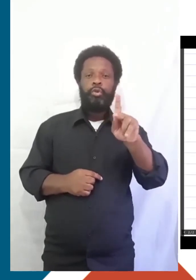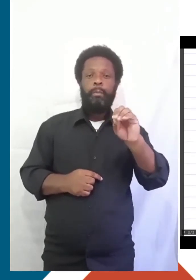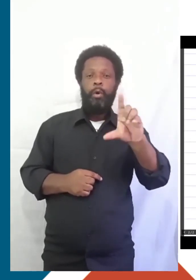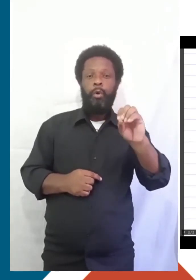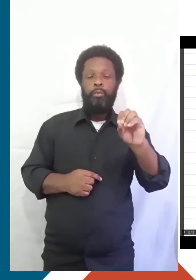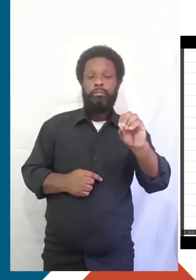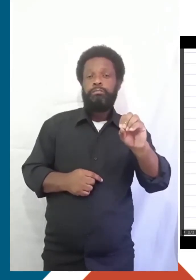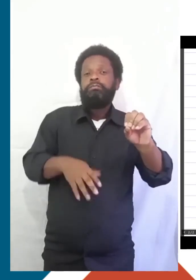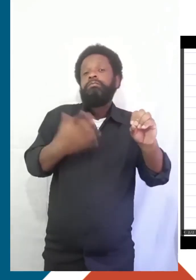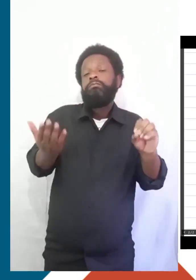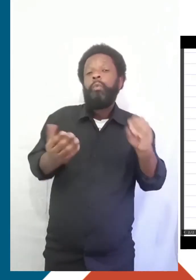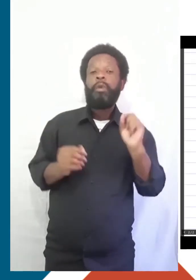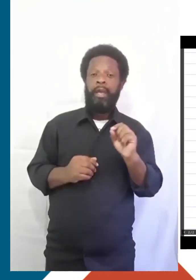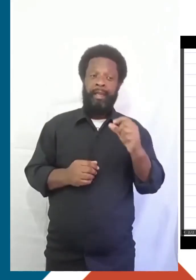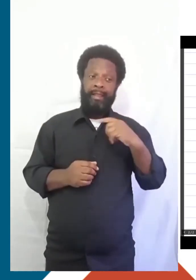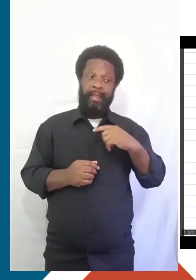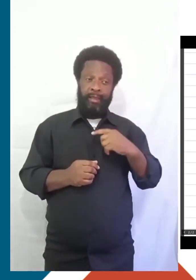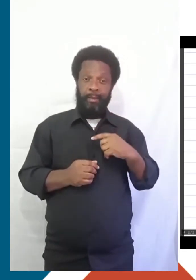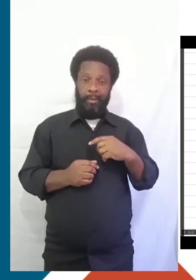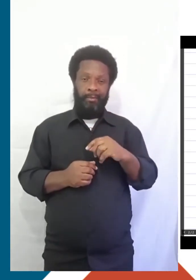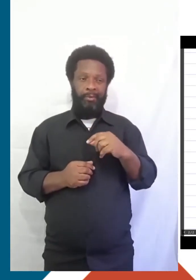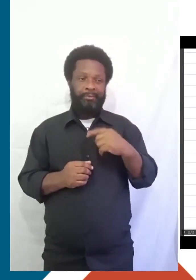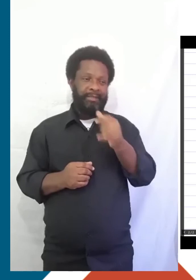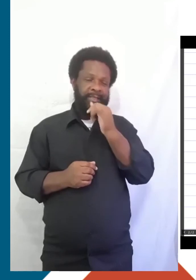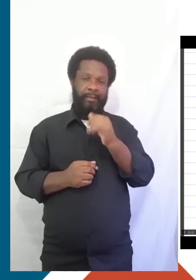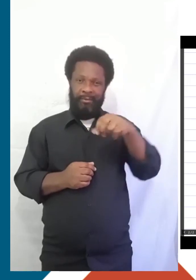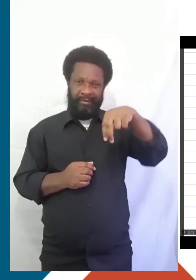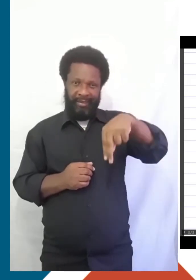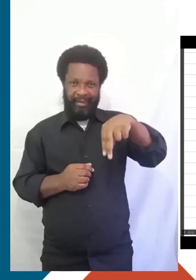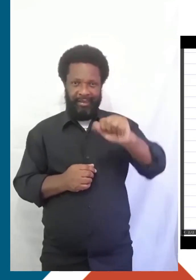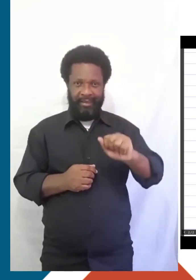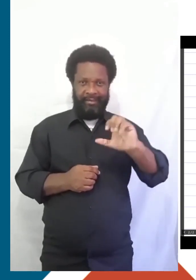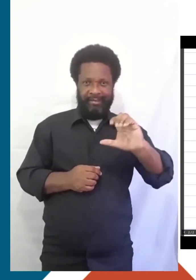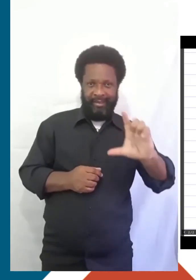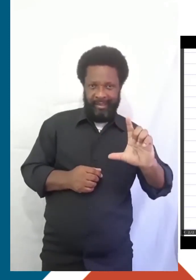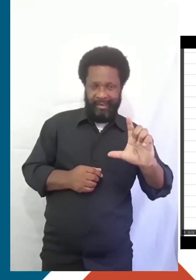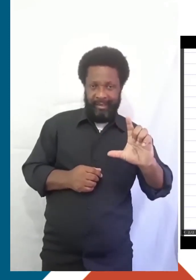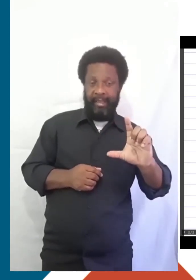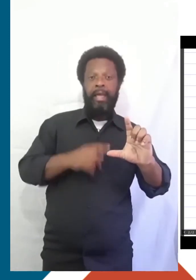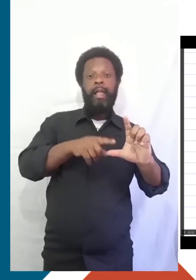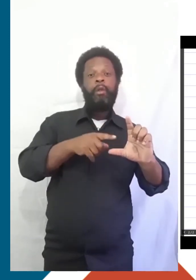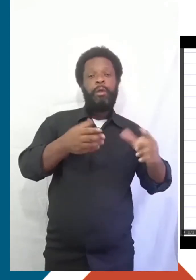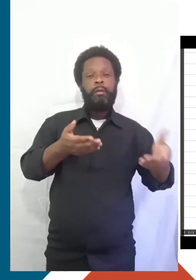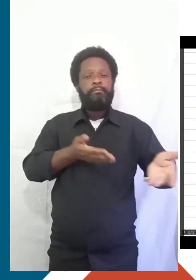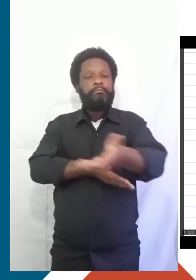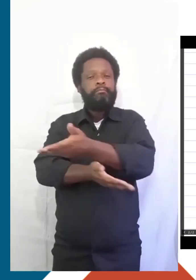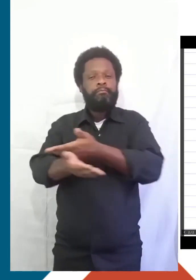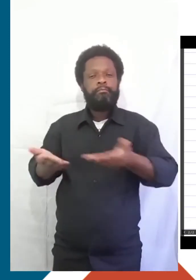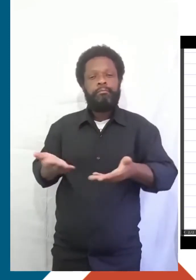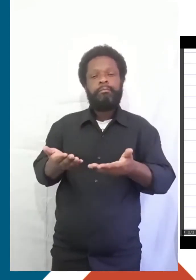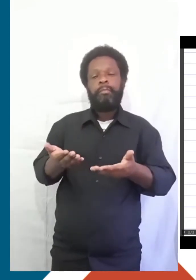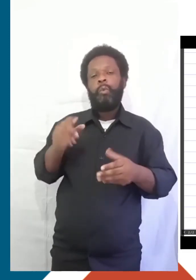que ela acontece quando um íon, vou pegar aqui, por exemplo, o NaCl,